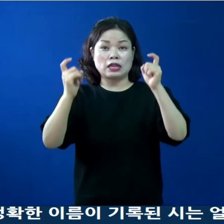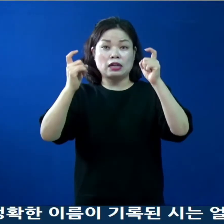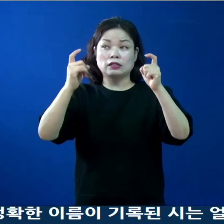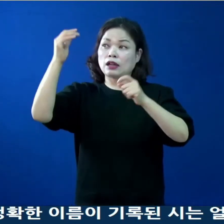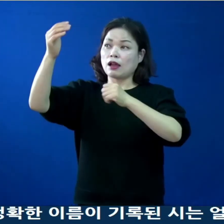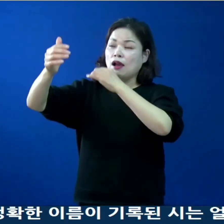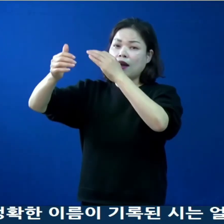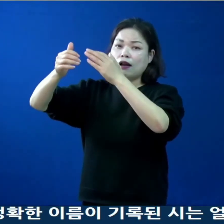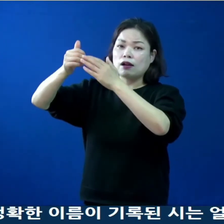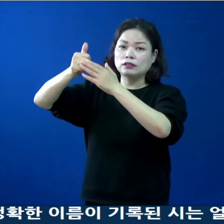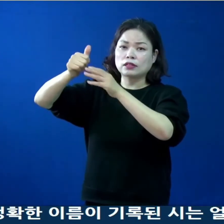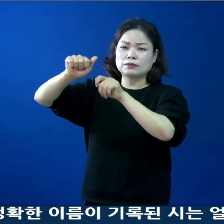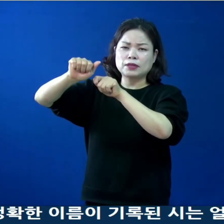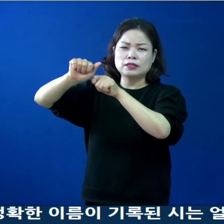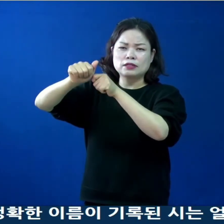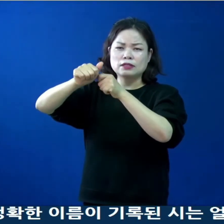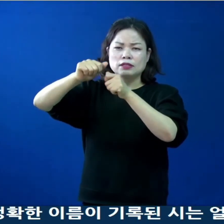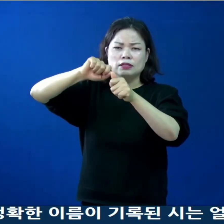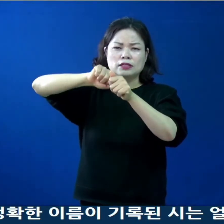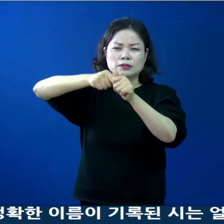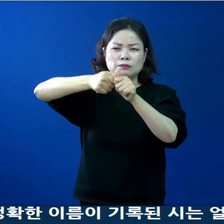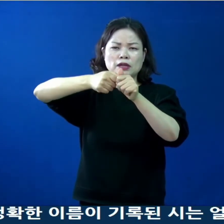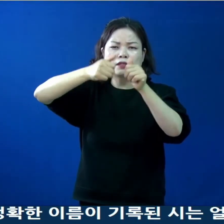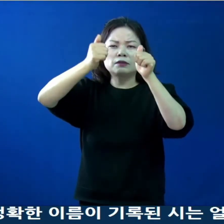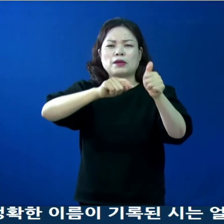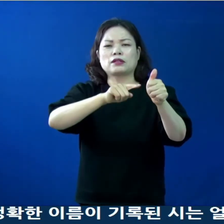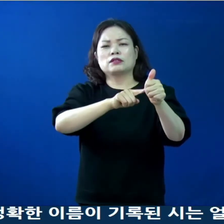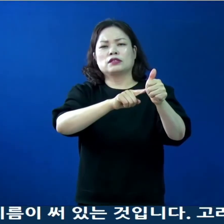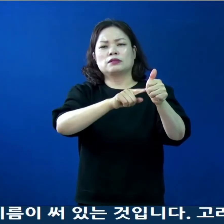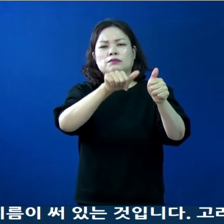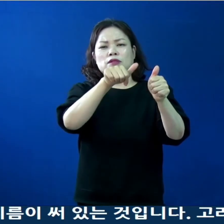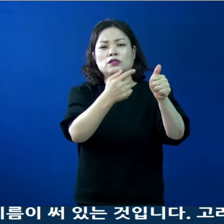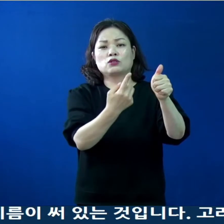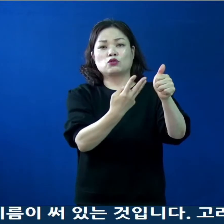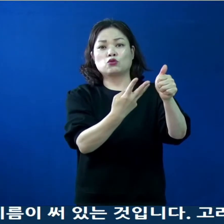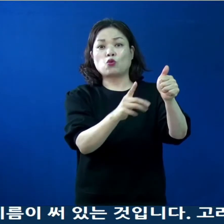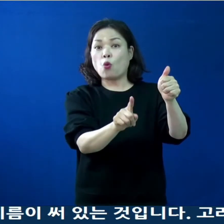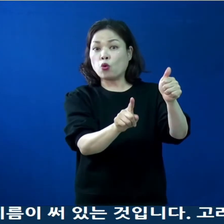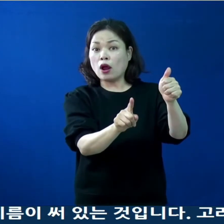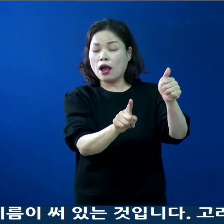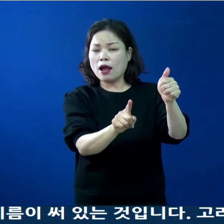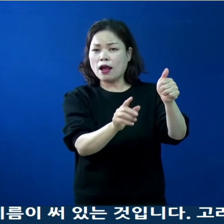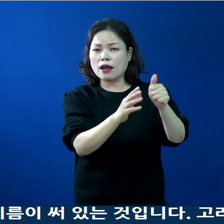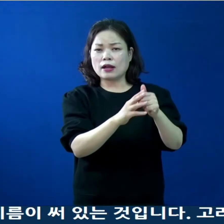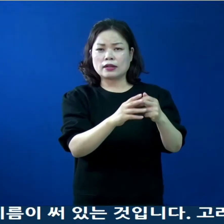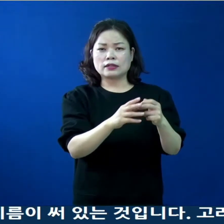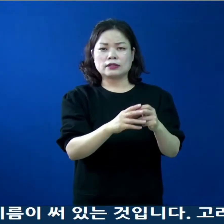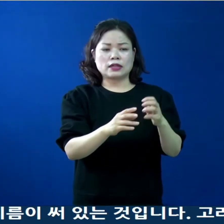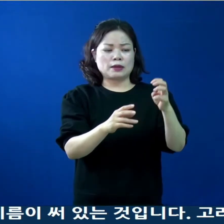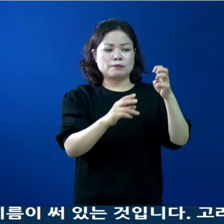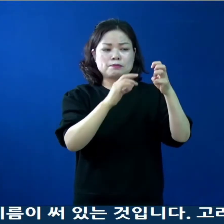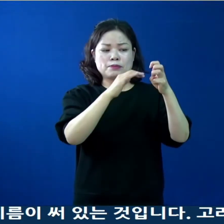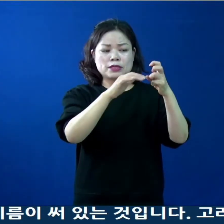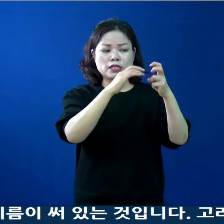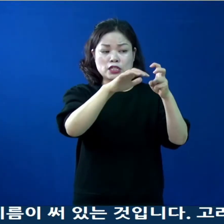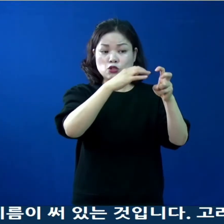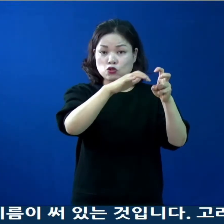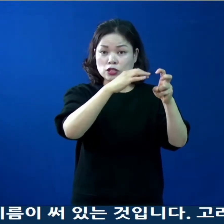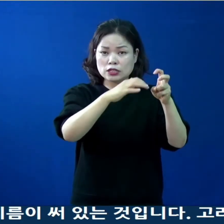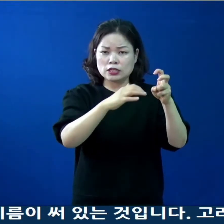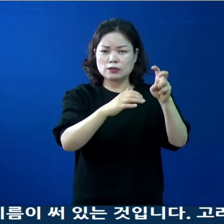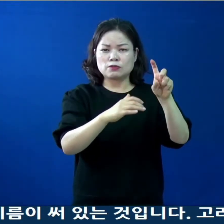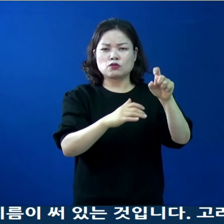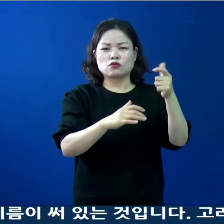하나님의 징계와 심판을 받은 인물이 바로 고라입니다. 민수기 16장 1절에서 3절을